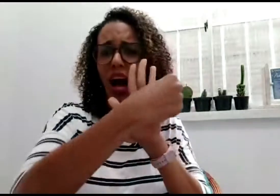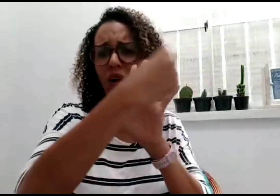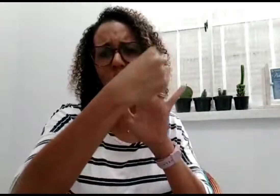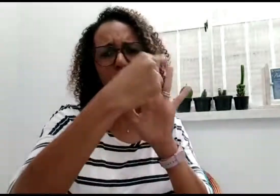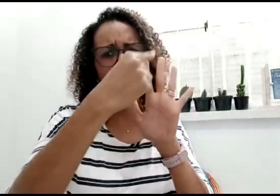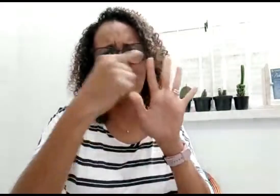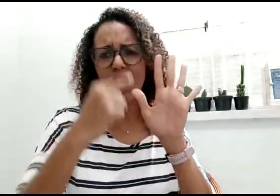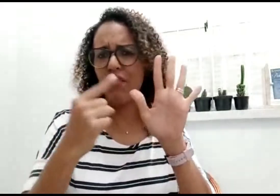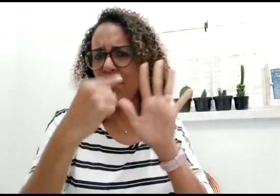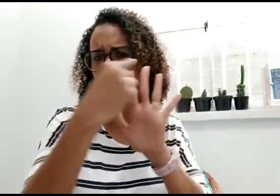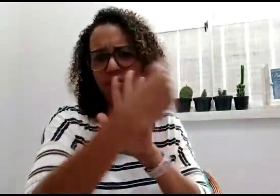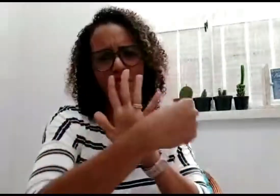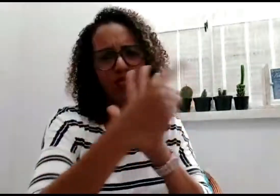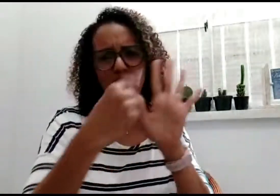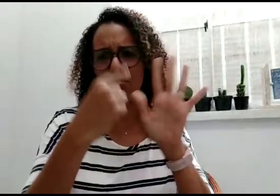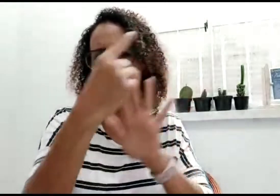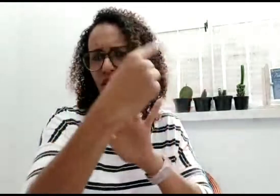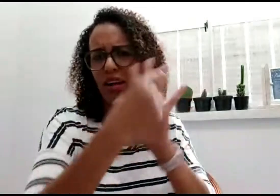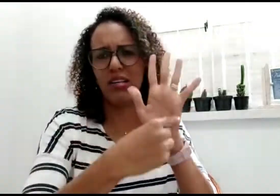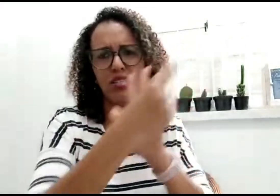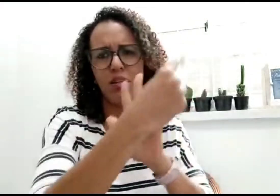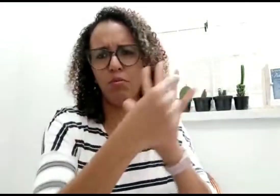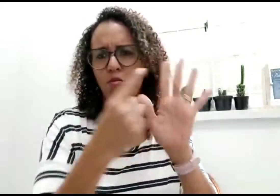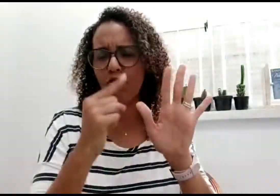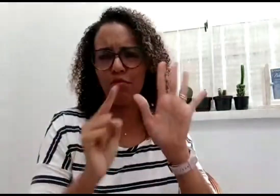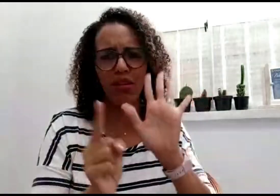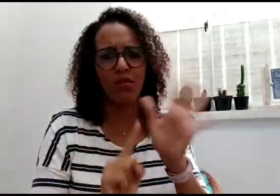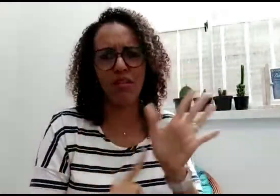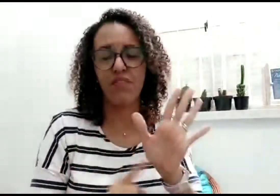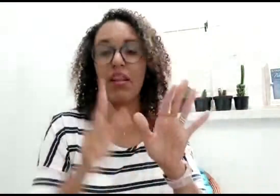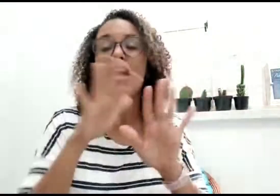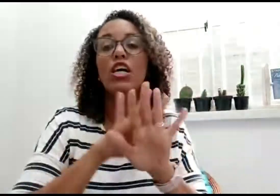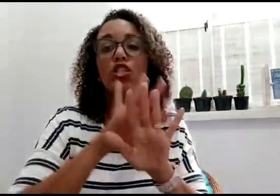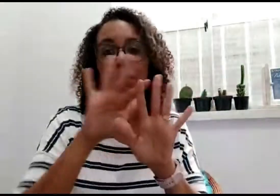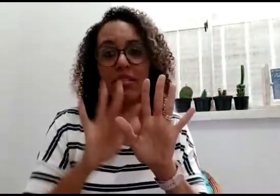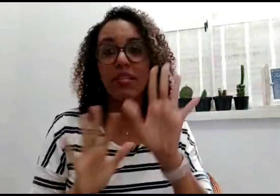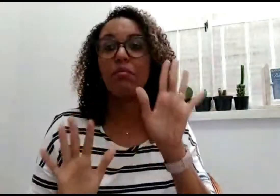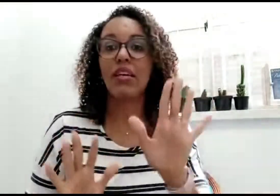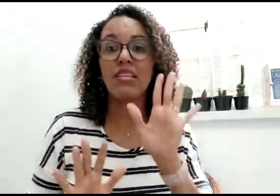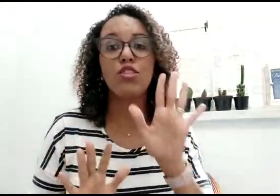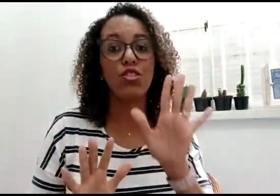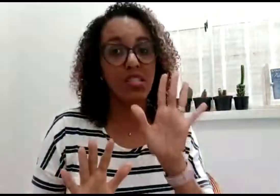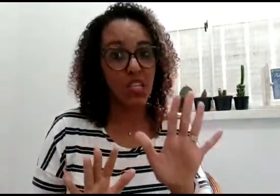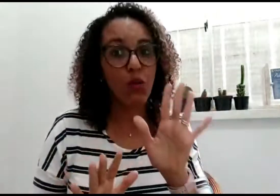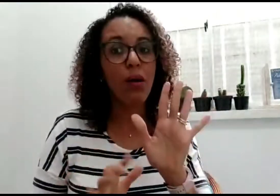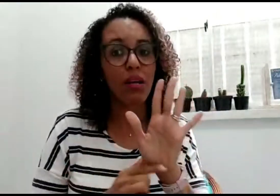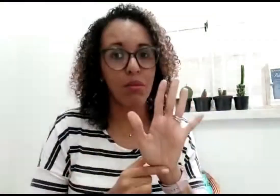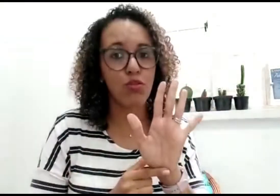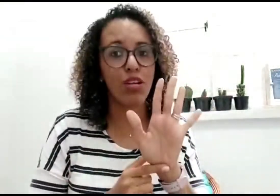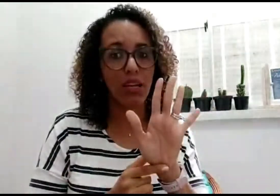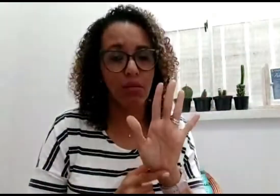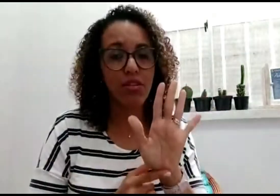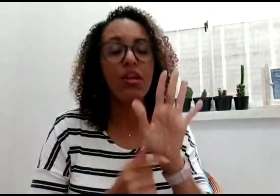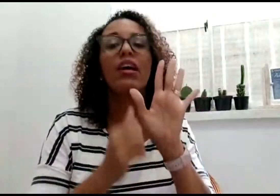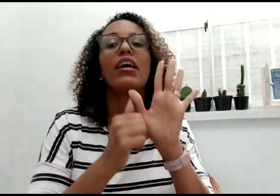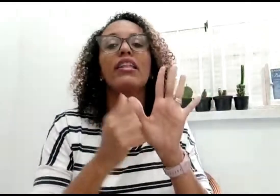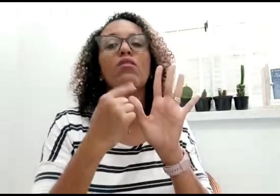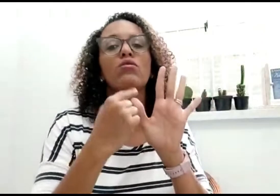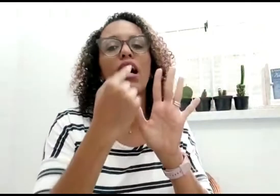A ordem não interfere, o que você for colocar antes, depois, movimento não interfere. Só para você saber que existem 5 parâmetros da Libras. Então, usar